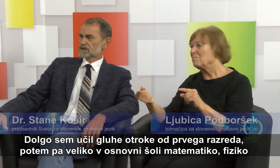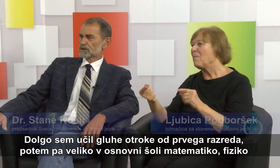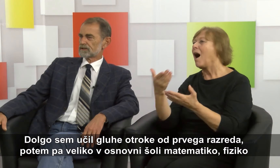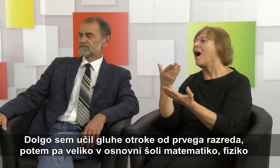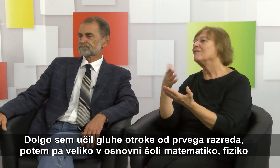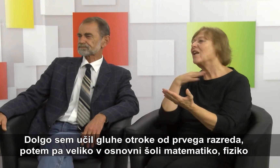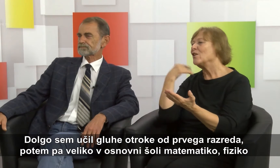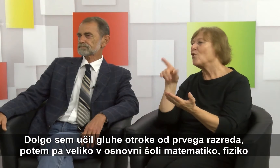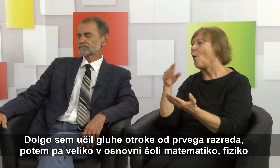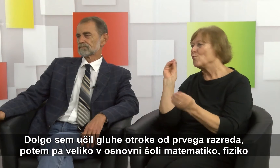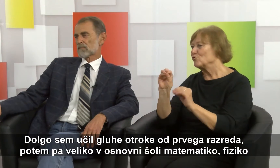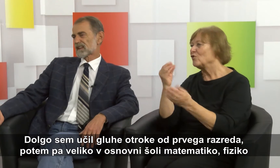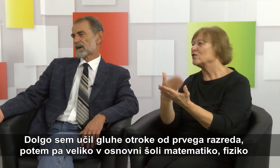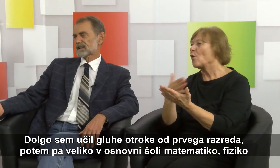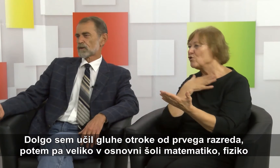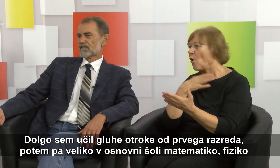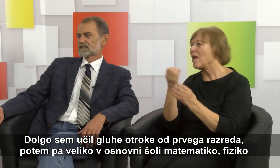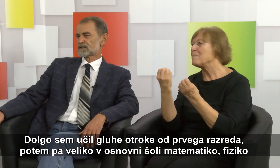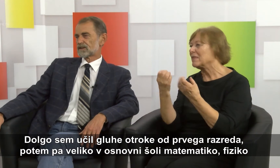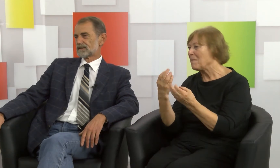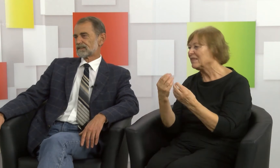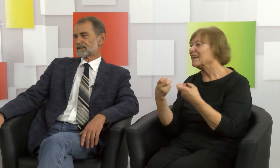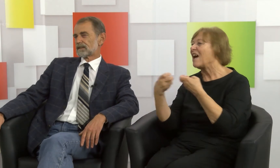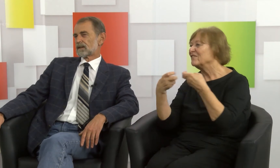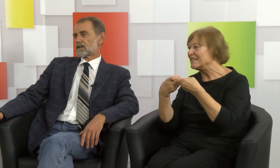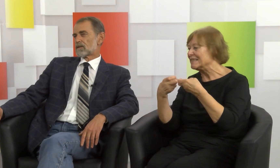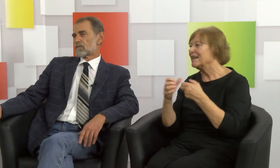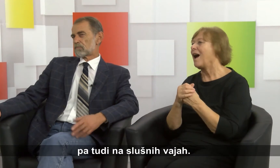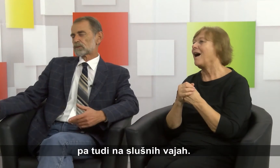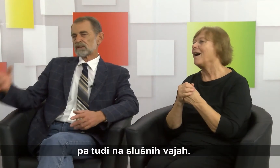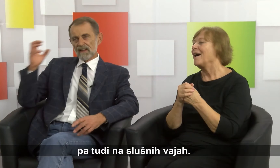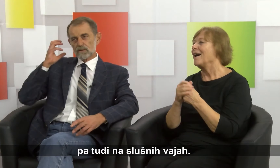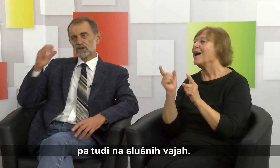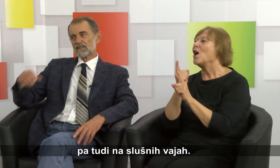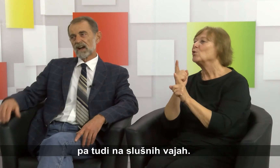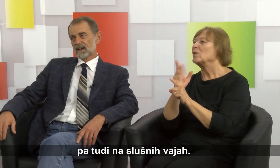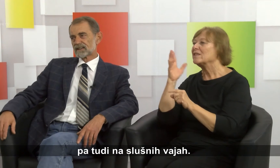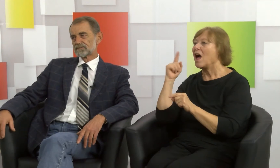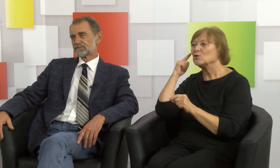šoli, matematiko, fiziko, pa tudi na slušnih vajah.